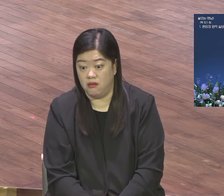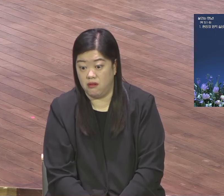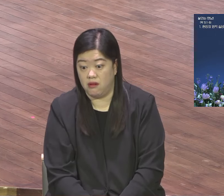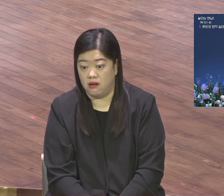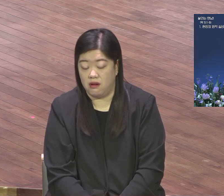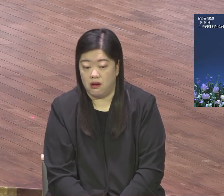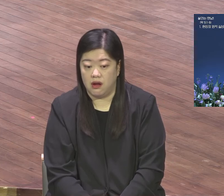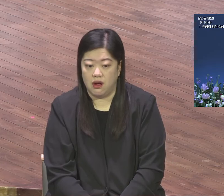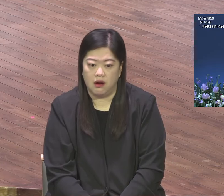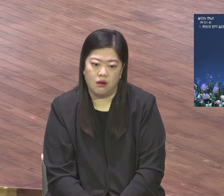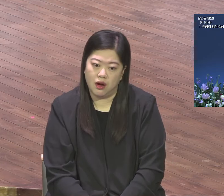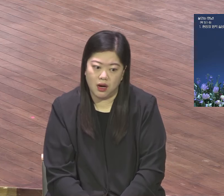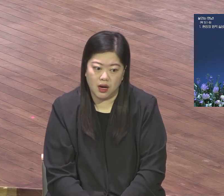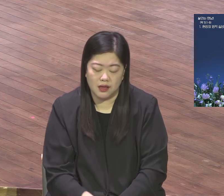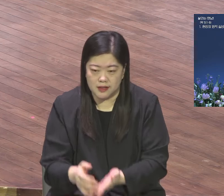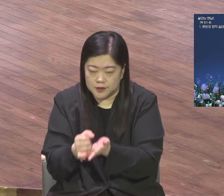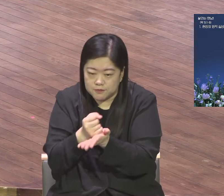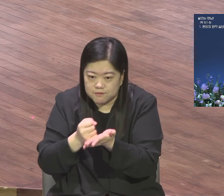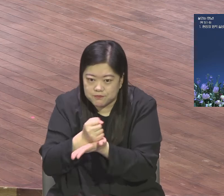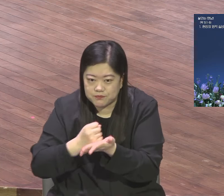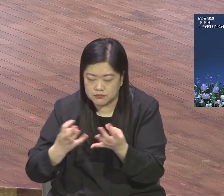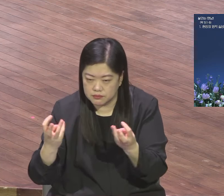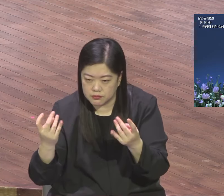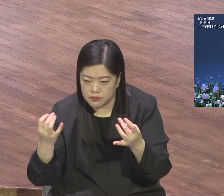삶을 사는 사람들 의외로 많다는 것입니다.